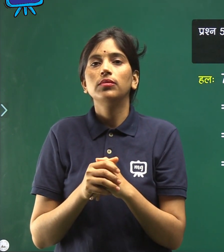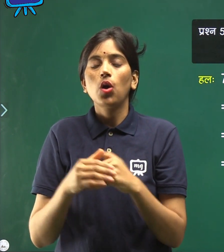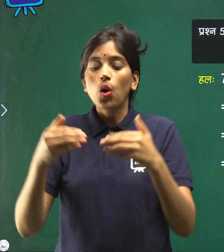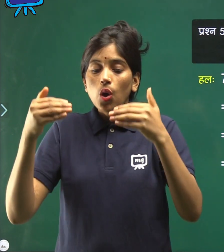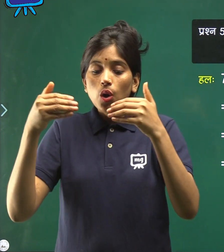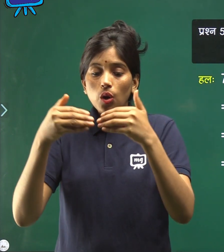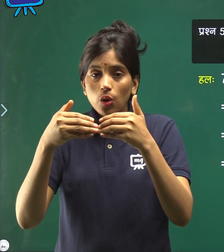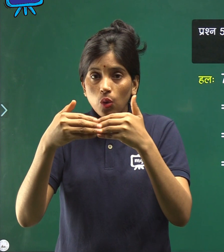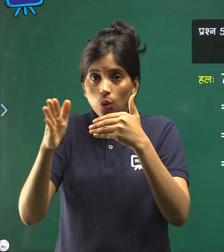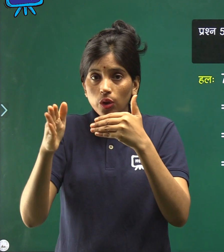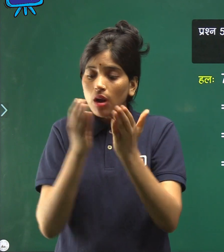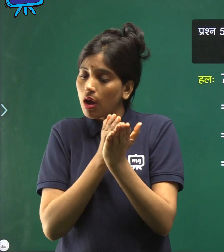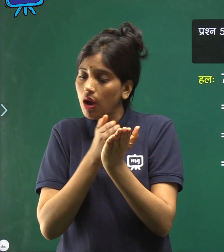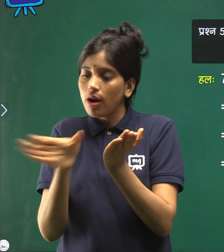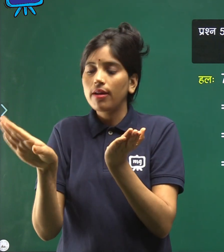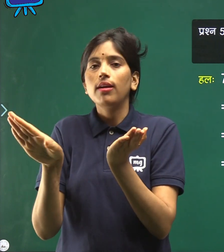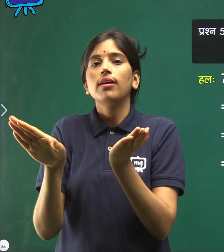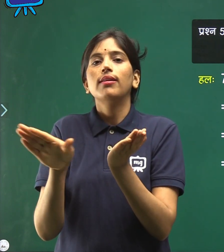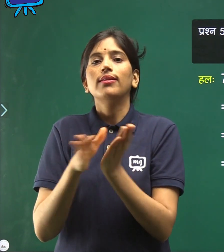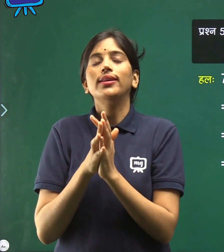खोलना हटाना